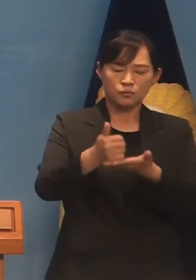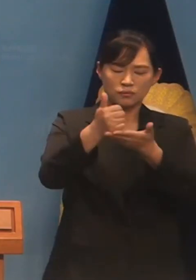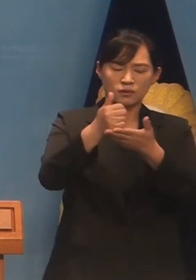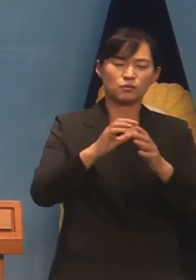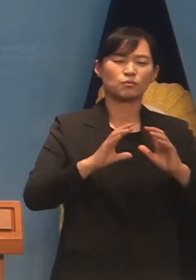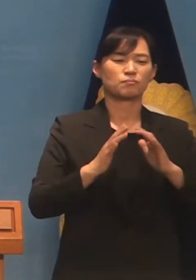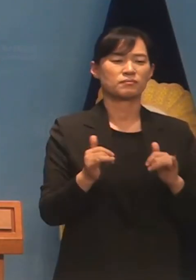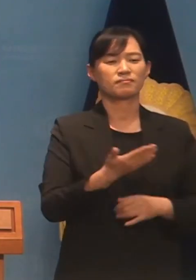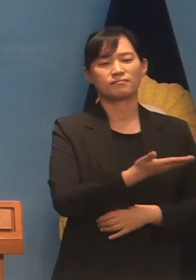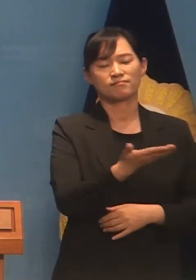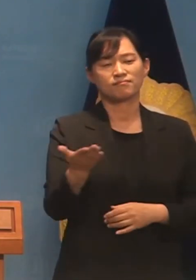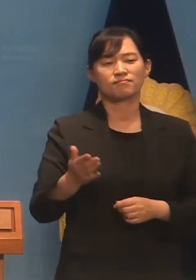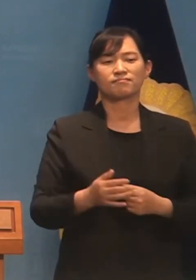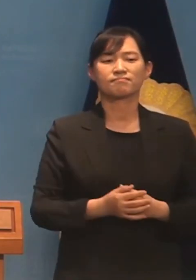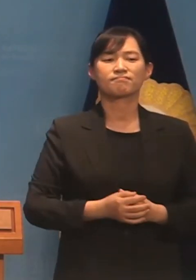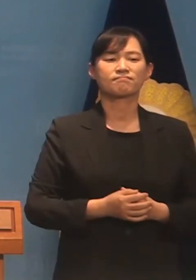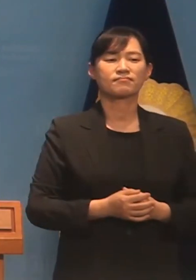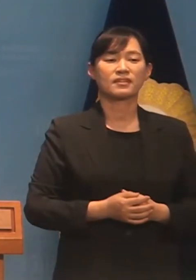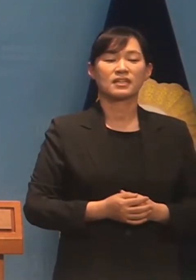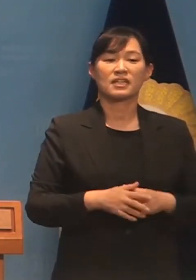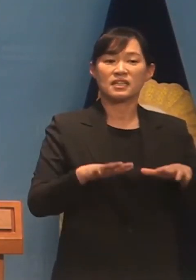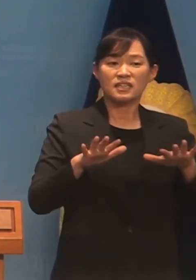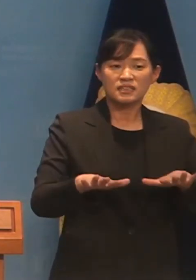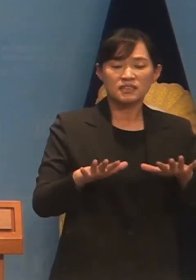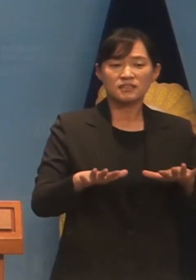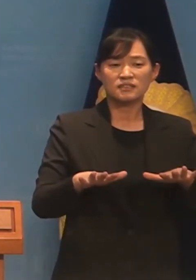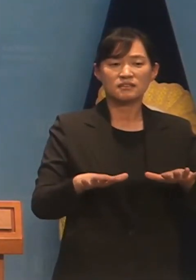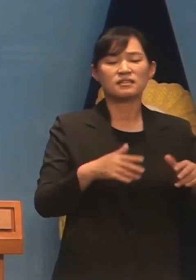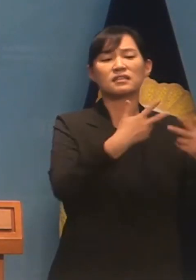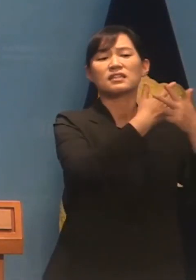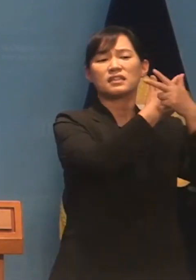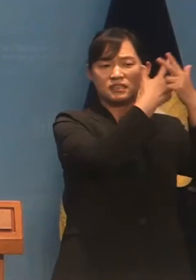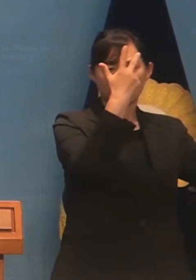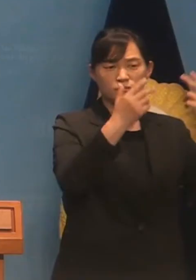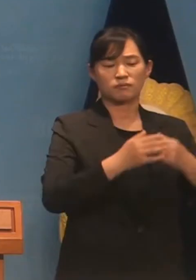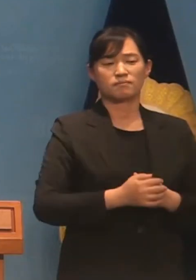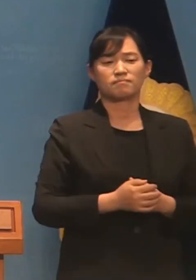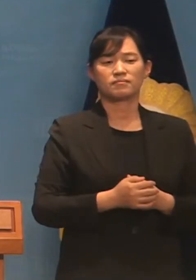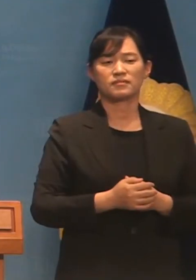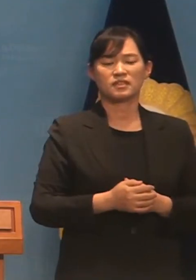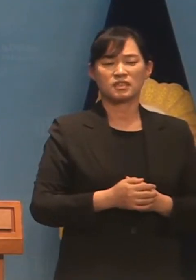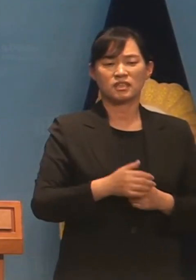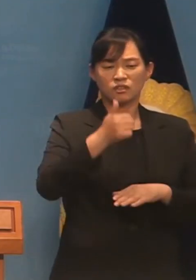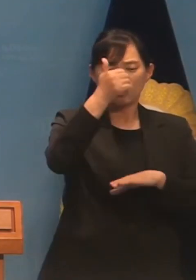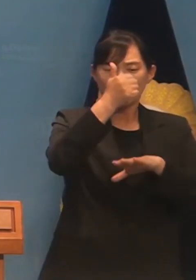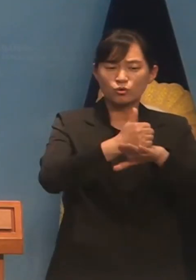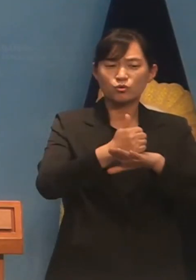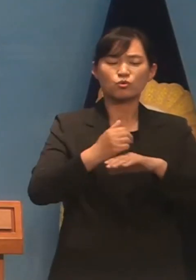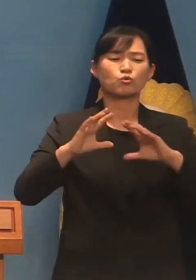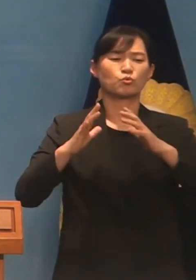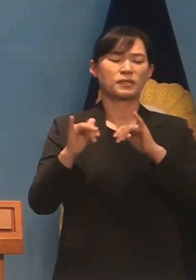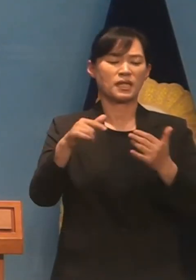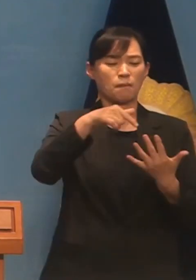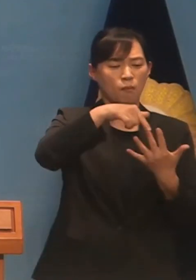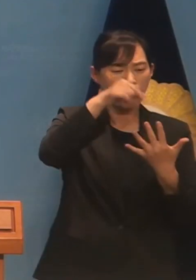존경하는 국민 여러분, 이제는 이재명입니다. 결국 국민이